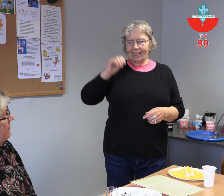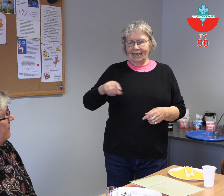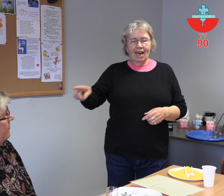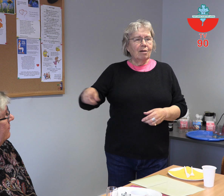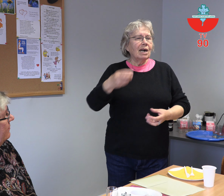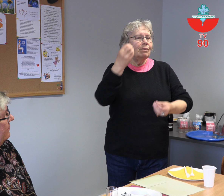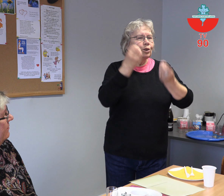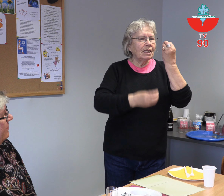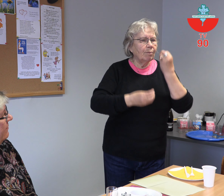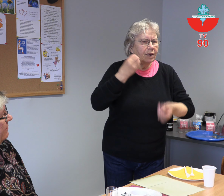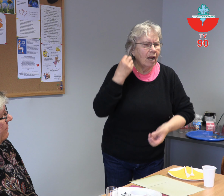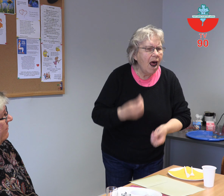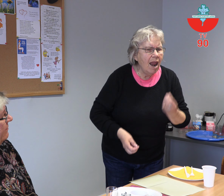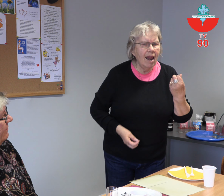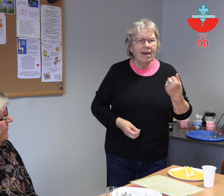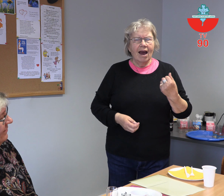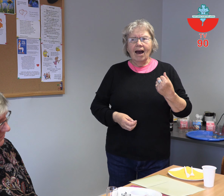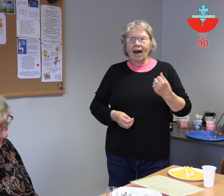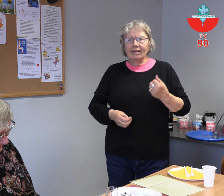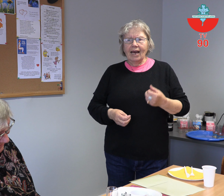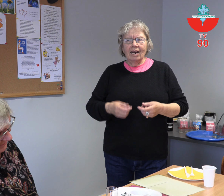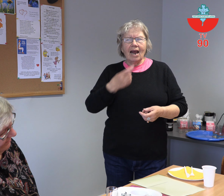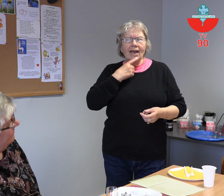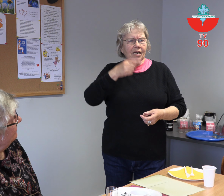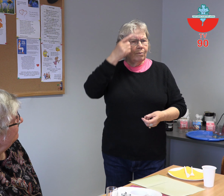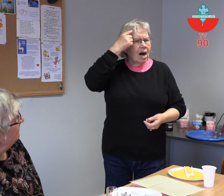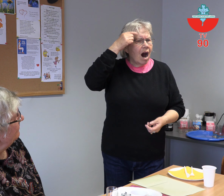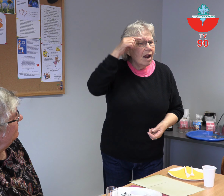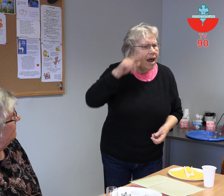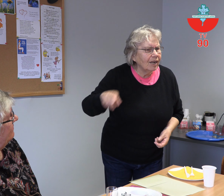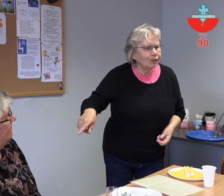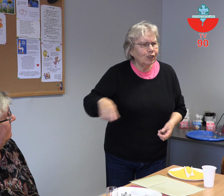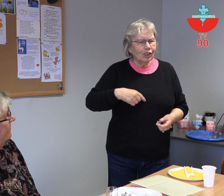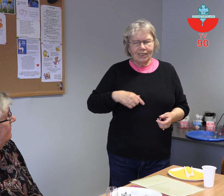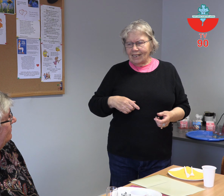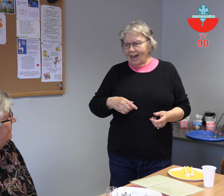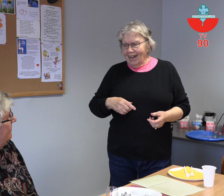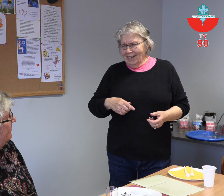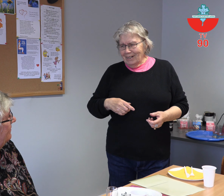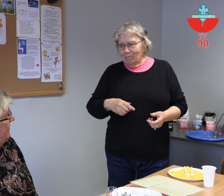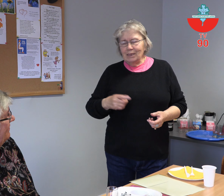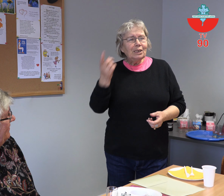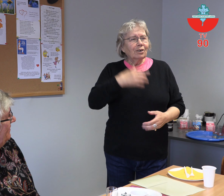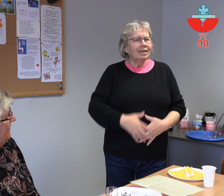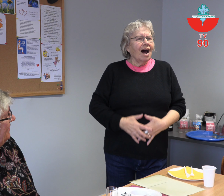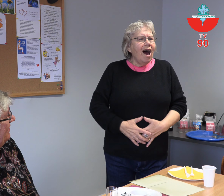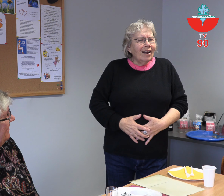eriti. Maimu teeb nalja, te räägib anekdoote, mõnikord